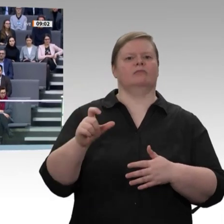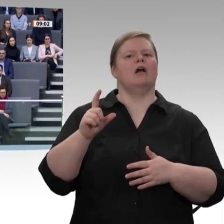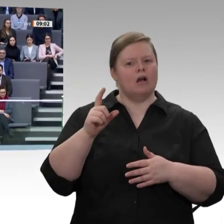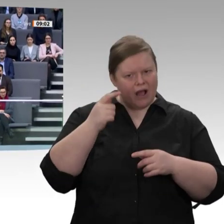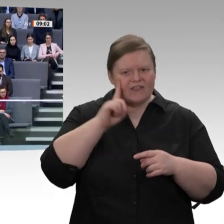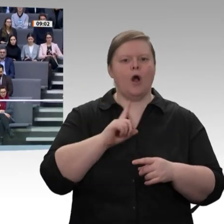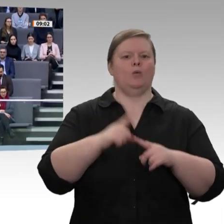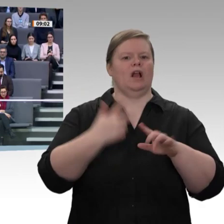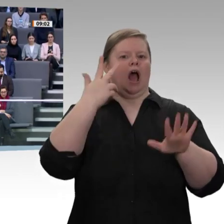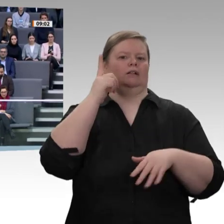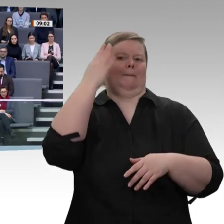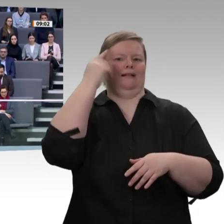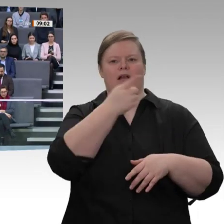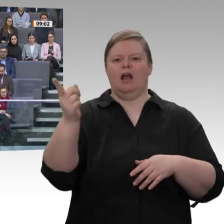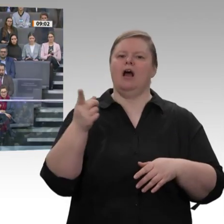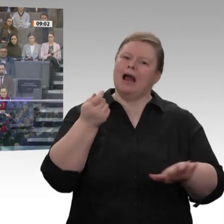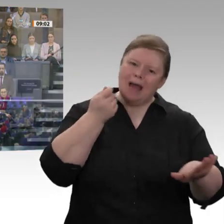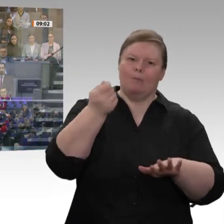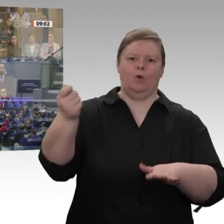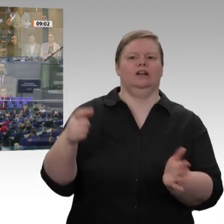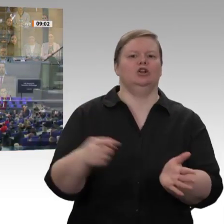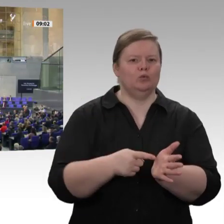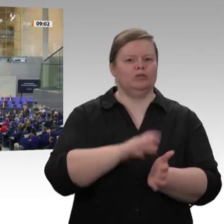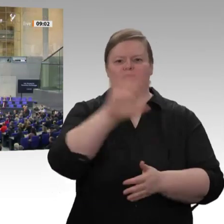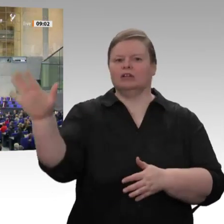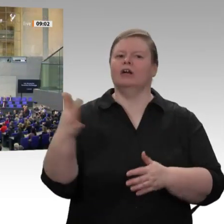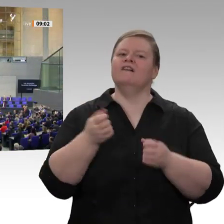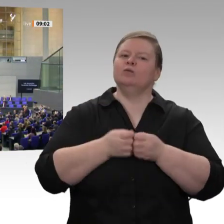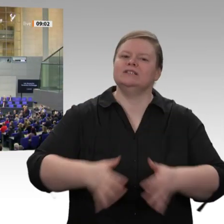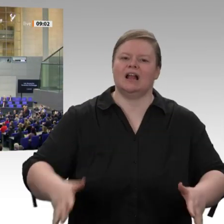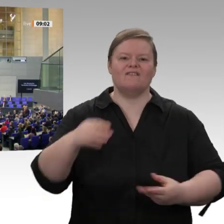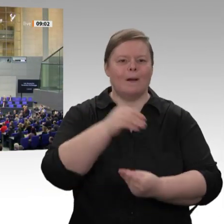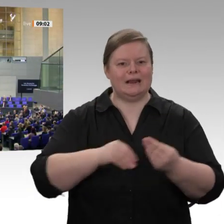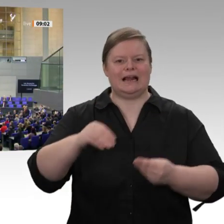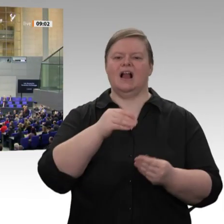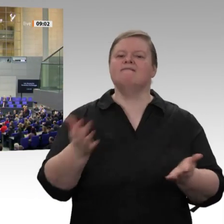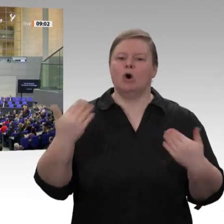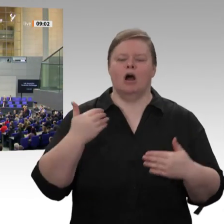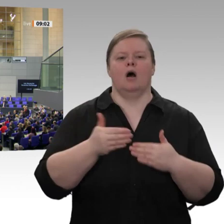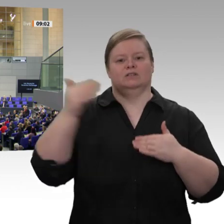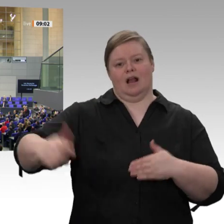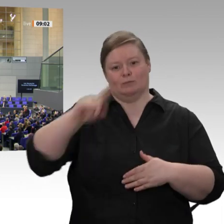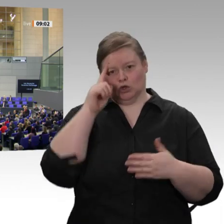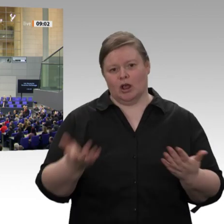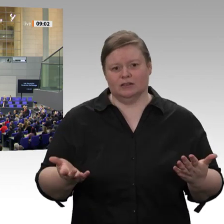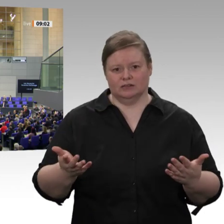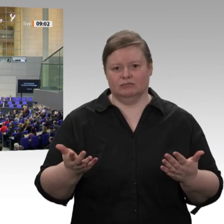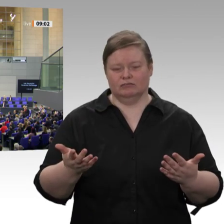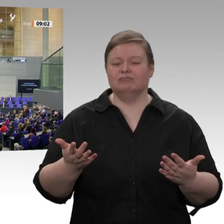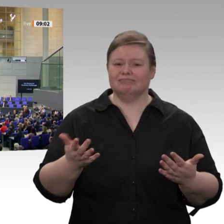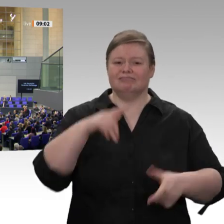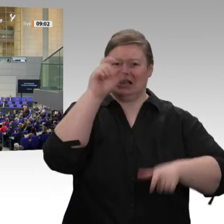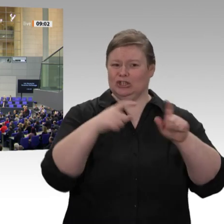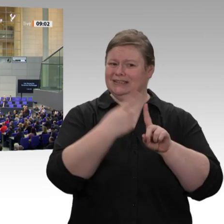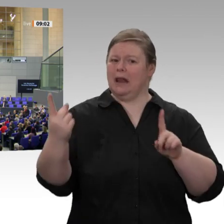Zuhause, ihre Heimat hatten. Wir fühlen mit den Hinterbliebenen und wir versichern ihnen